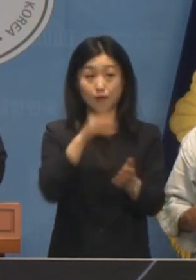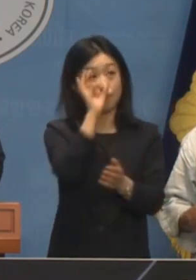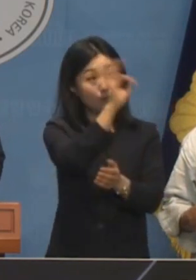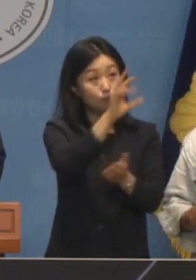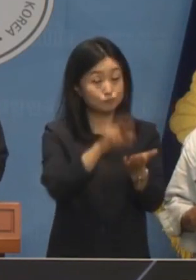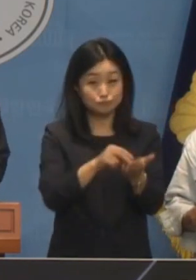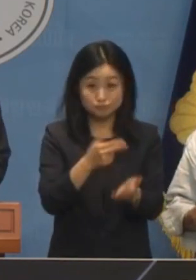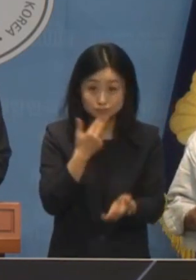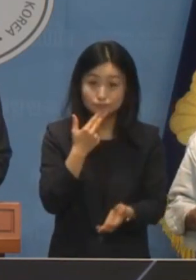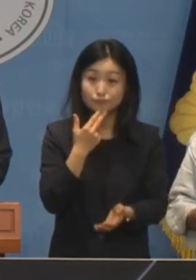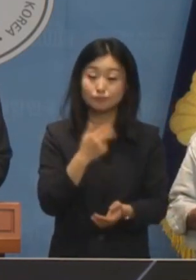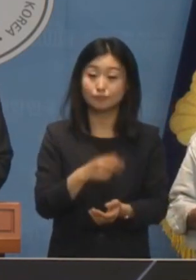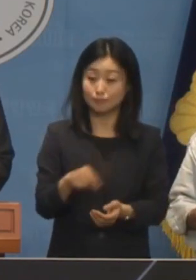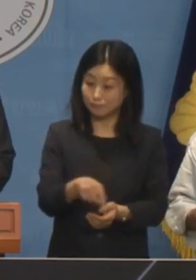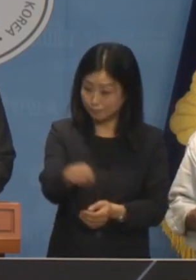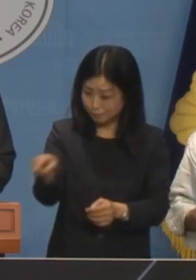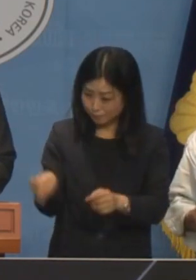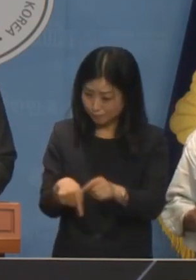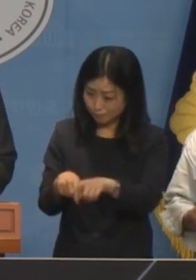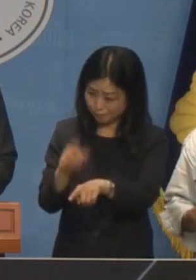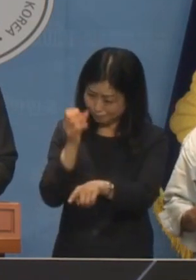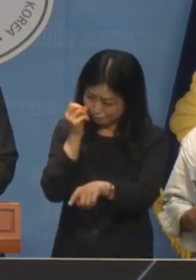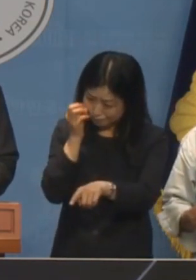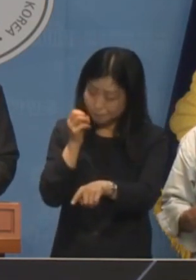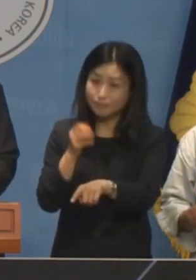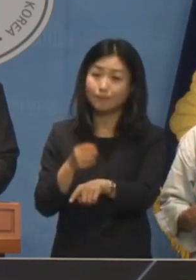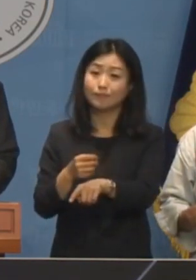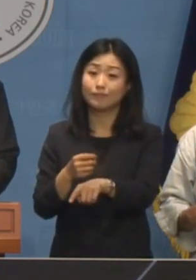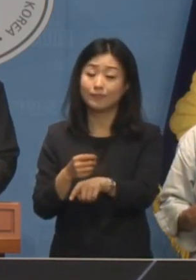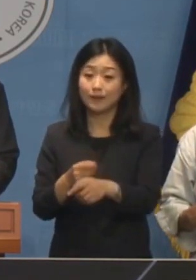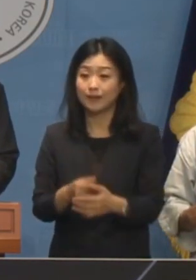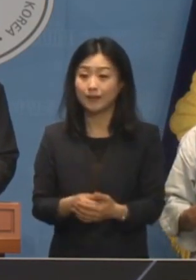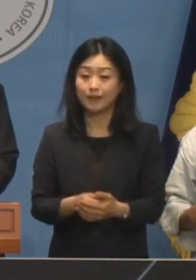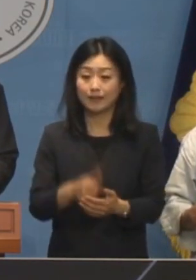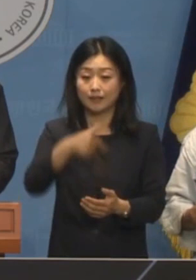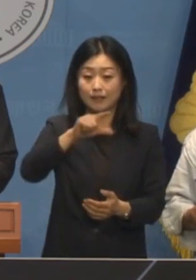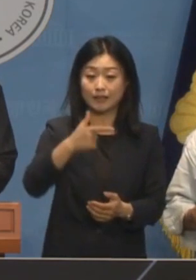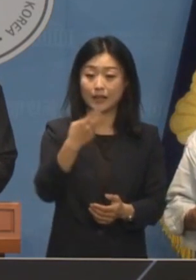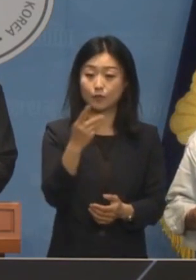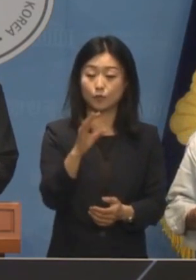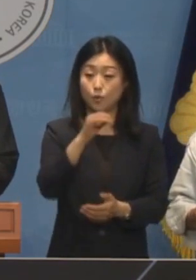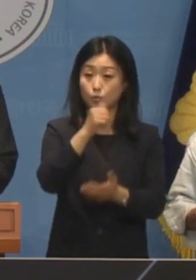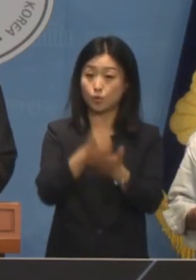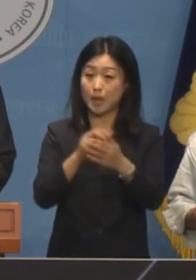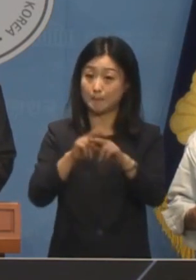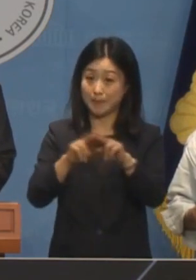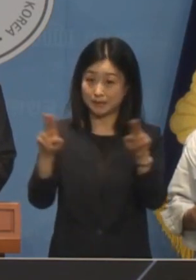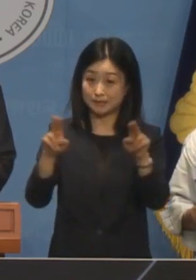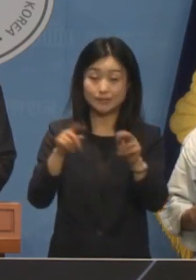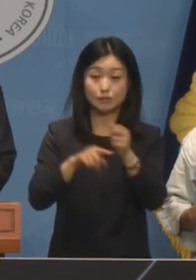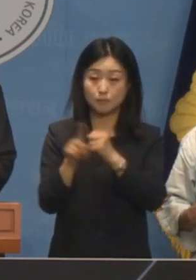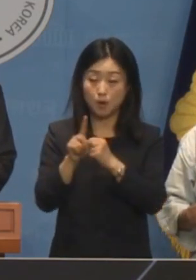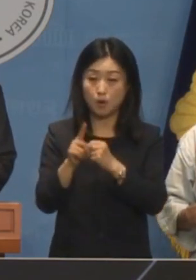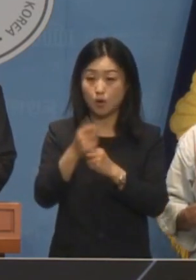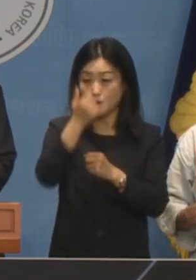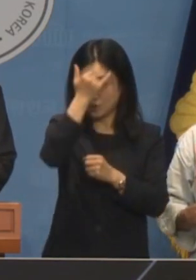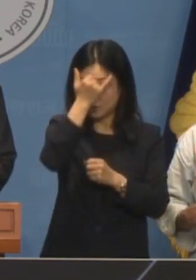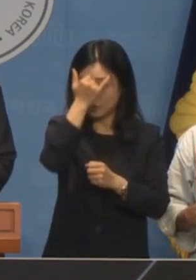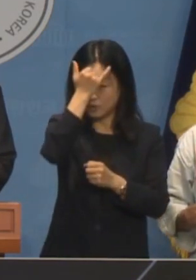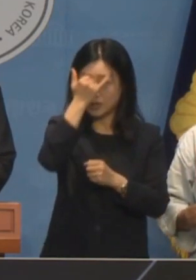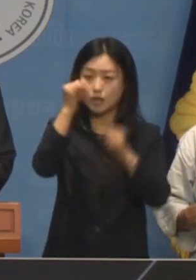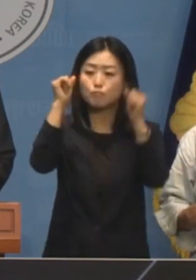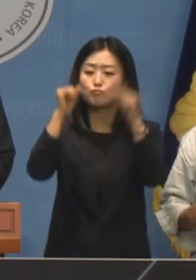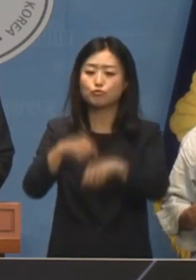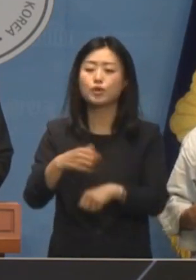또 도저히 이해가 안 가는 부분이기도 합니다. 간통죄 폐지는 당시 윤리 도덕의